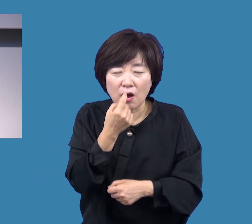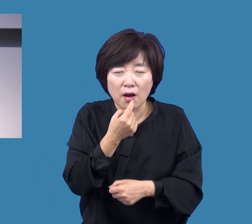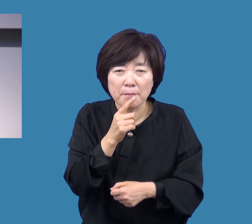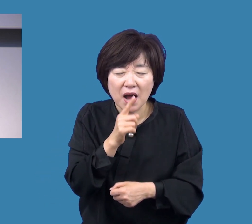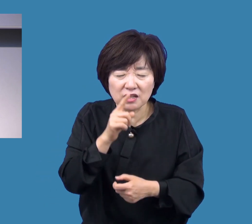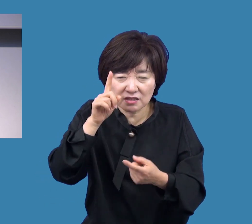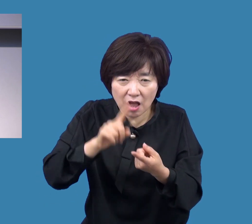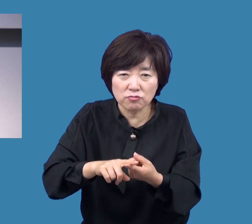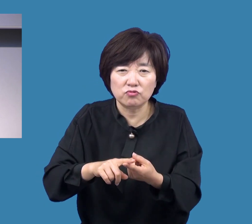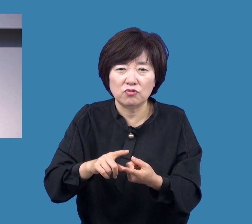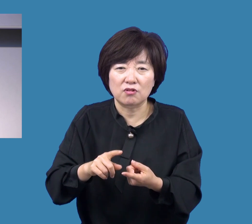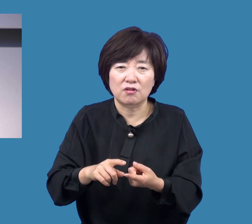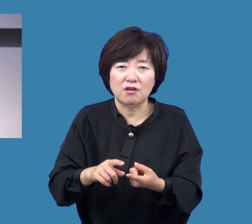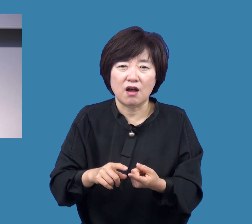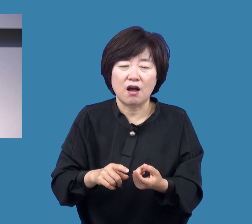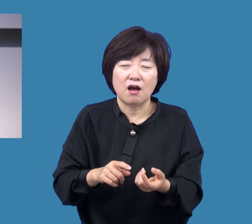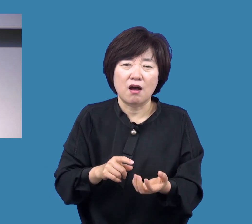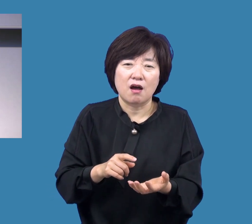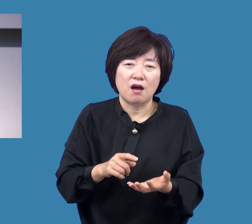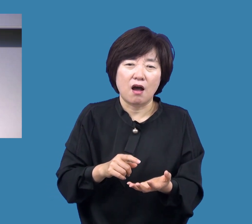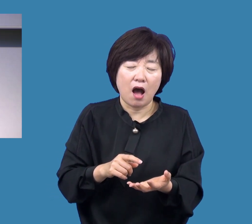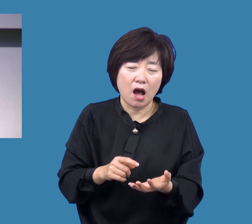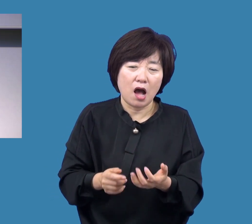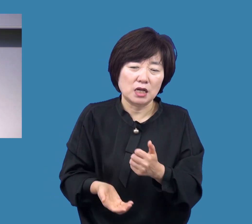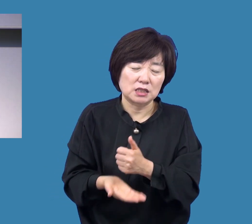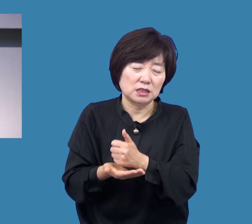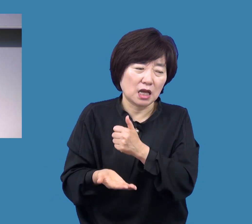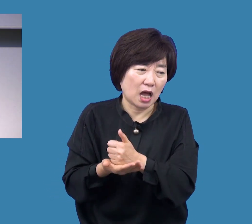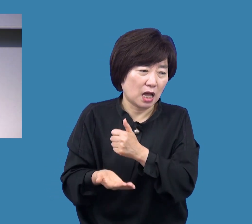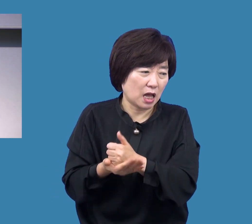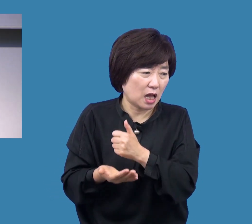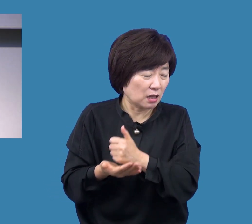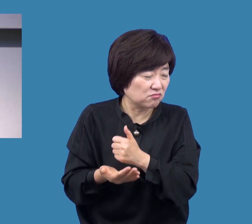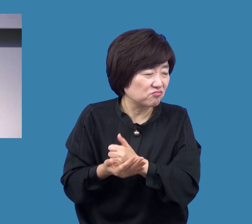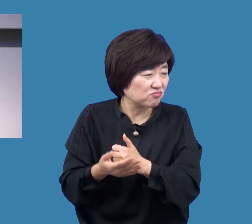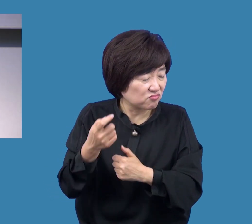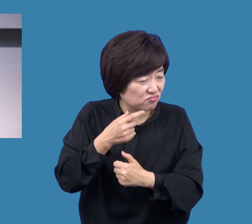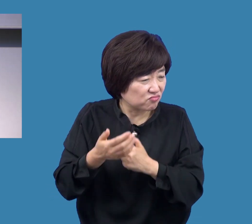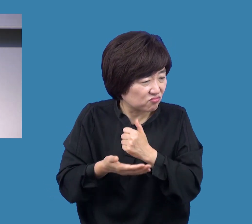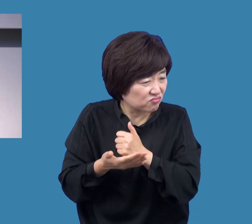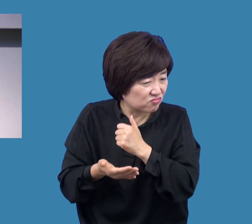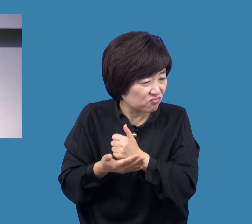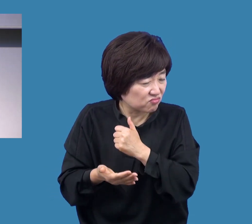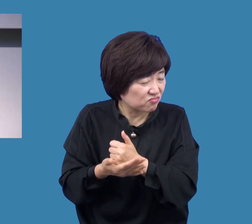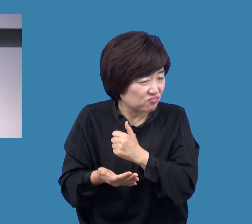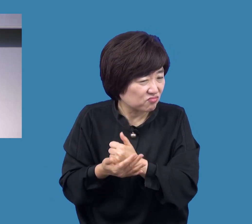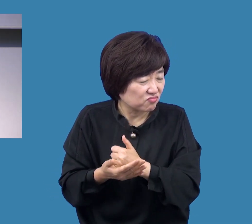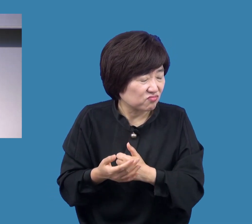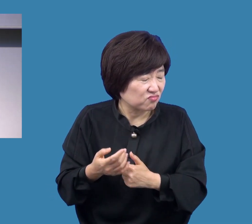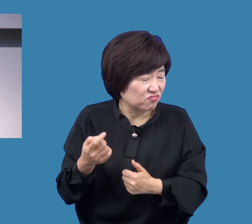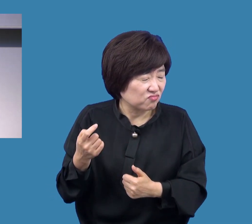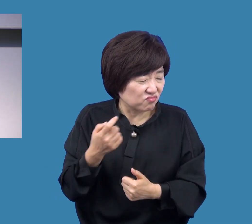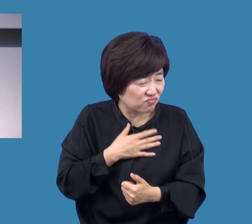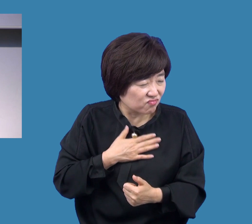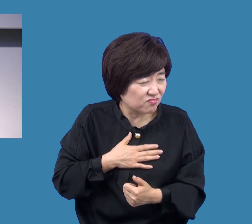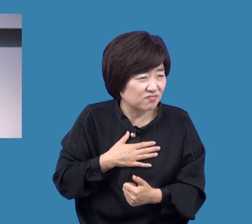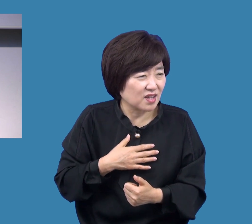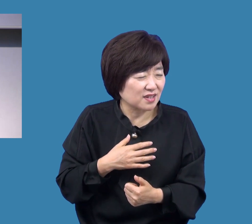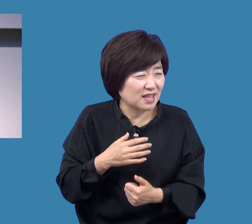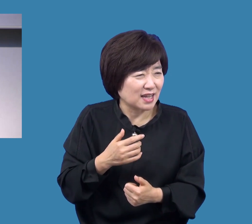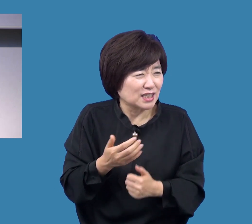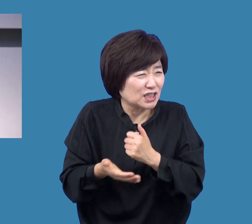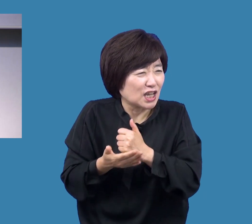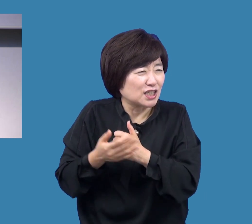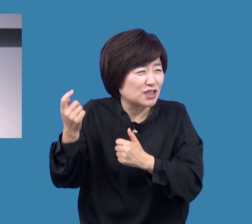듣는 거예요. 그래서 그때는 그냥 뭐 칭찬하는 소린가 보다. 이런 칭찬에 넘어가면 사람이 교만해져.